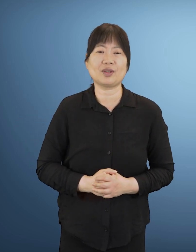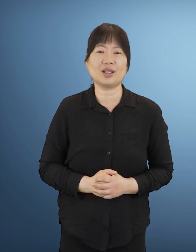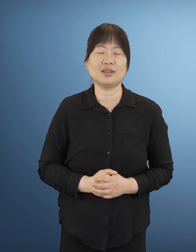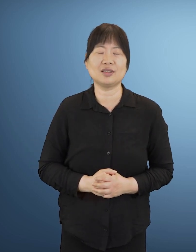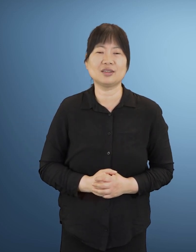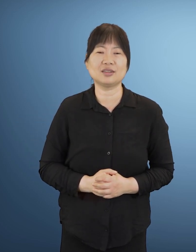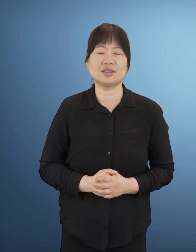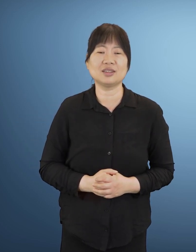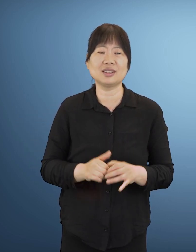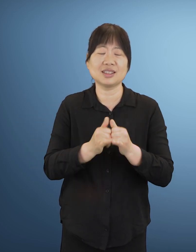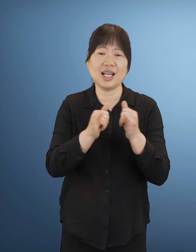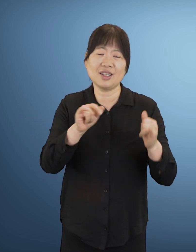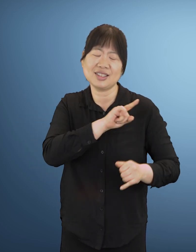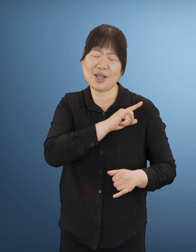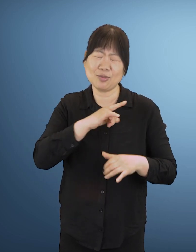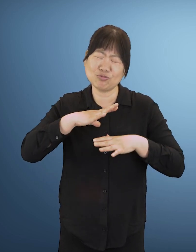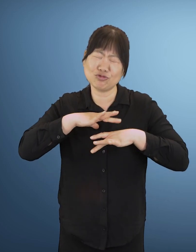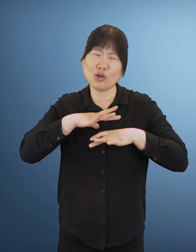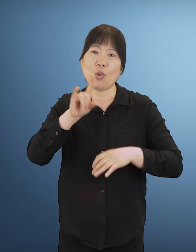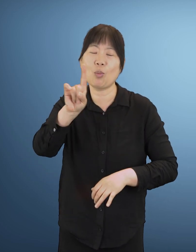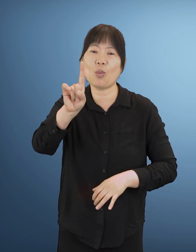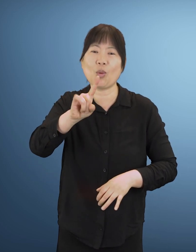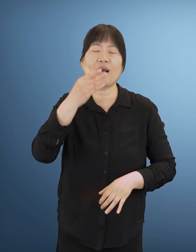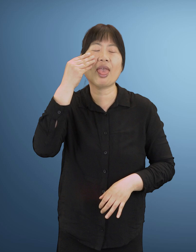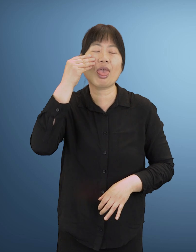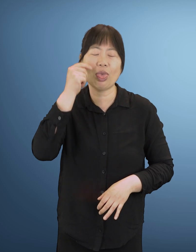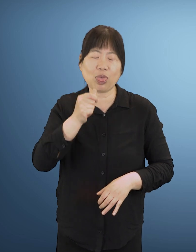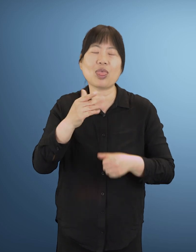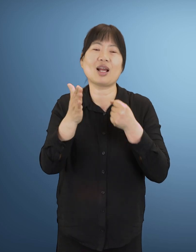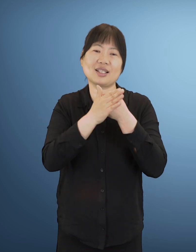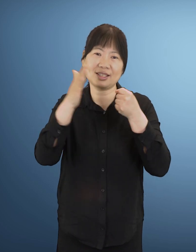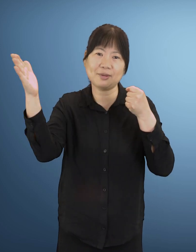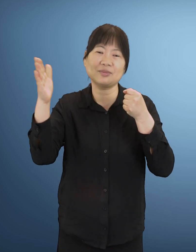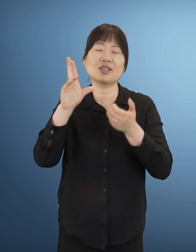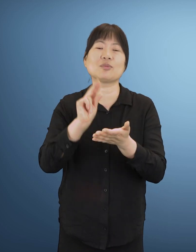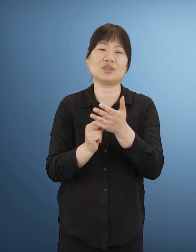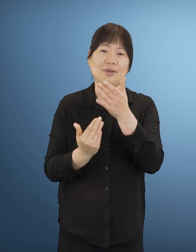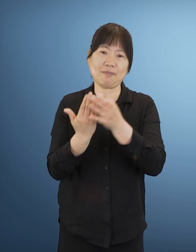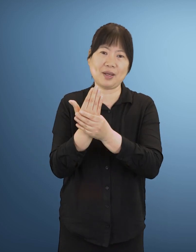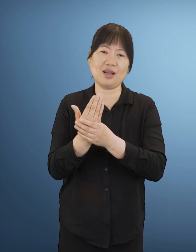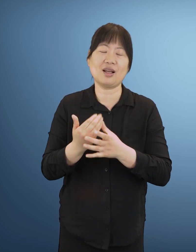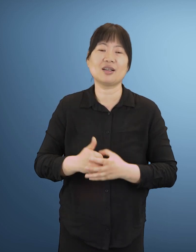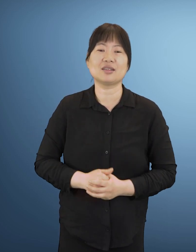사람이 어쩌면 제일 무서운 게 익숙해지는 거거든요.